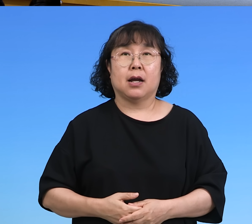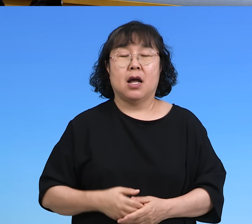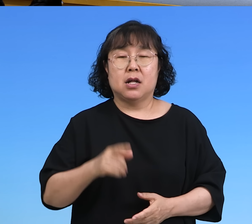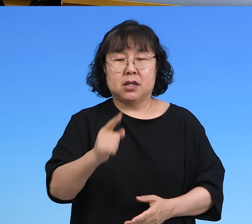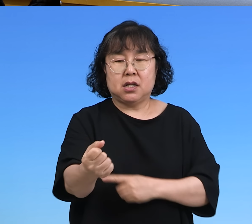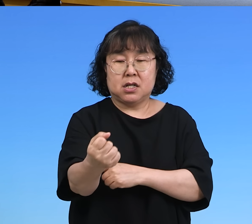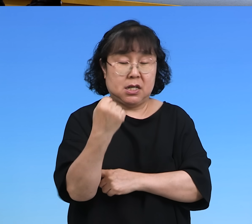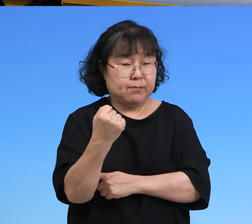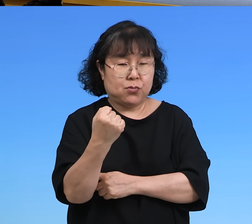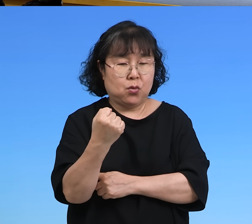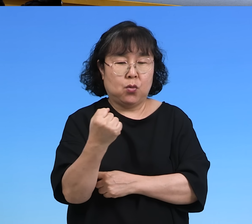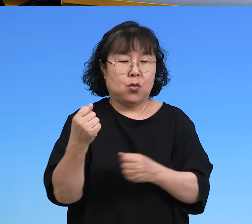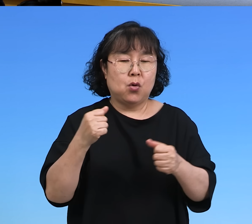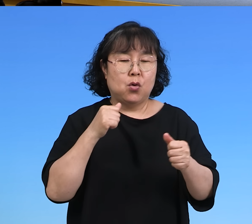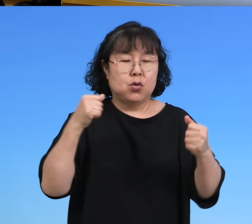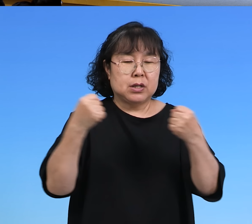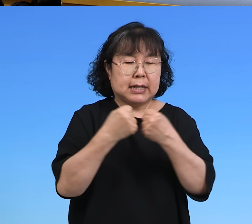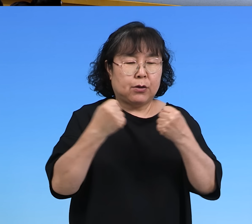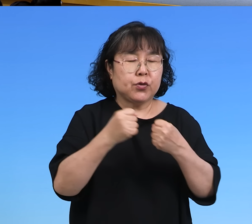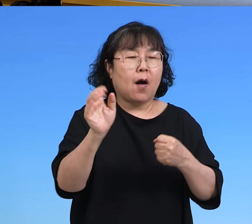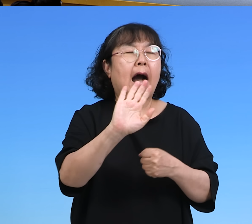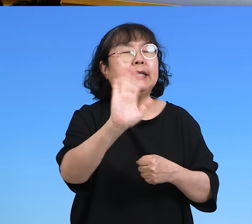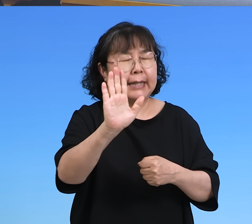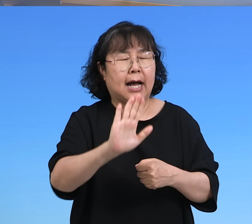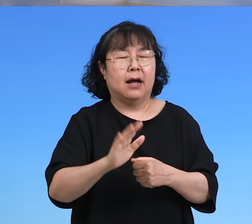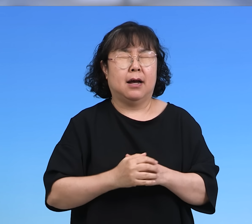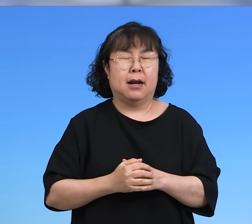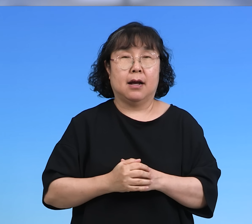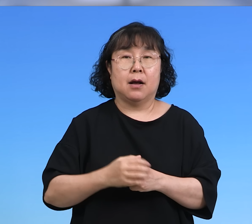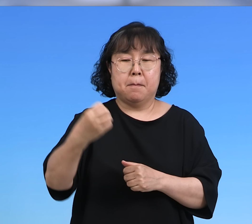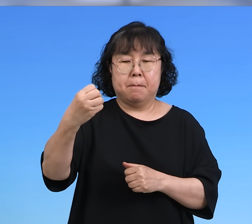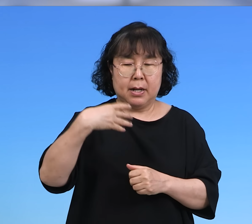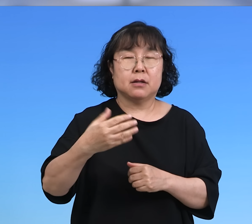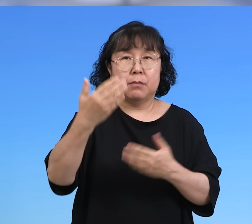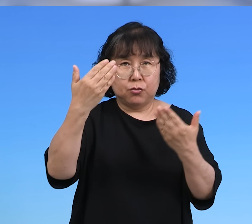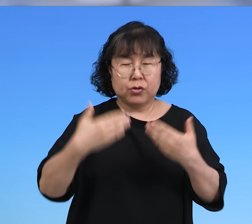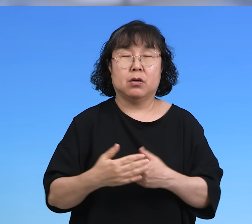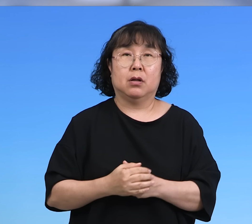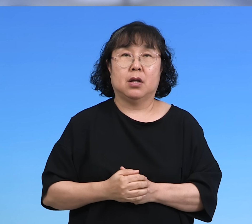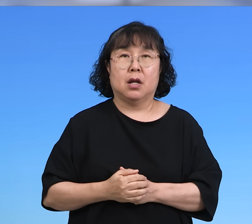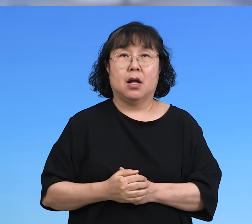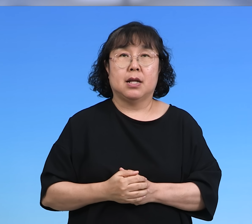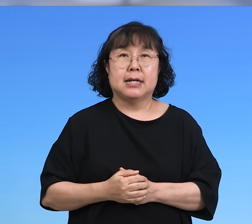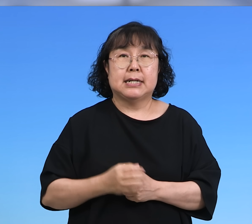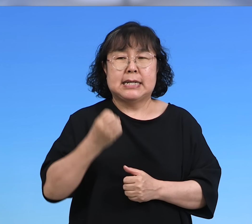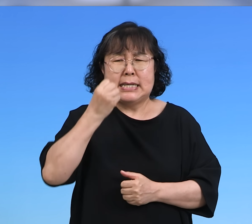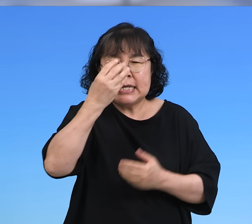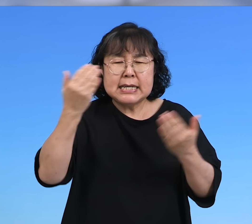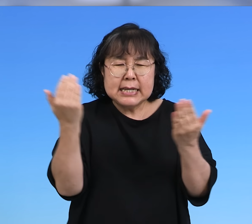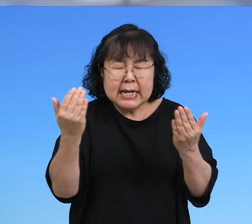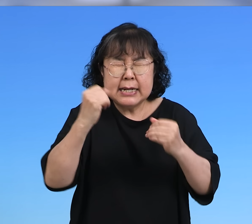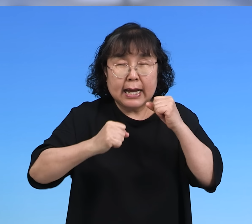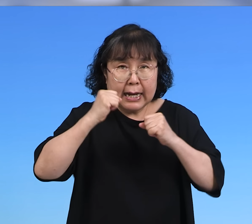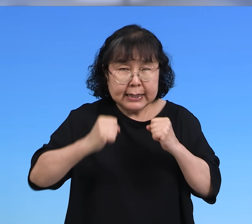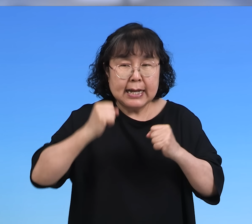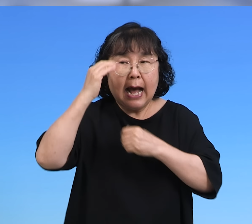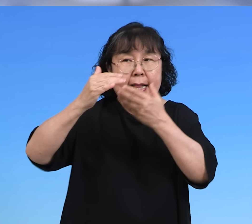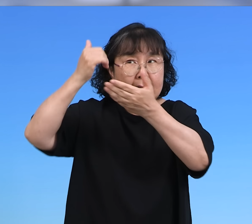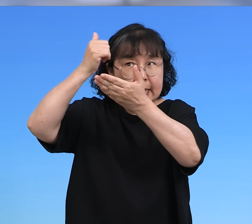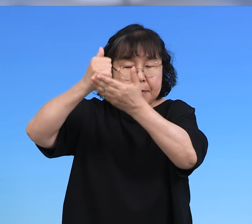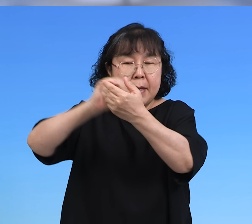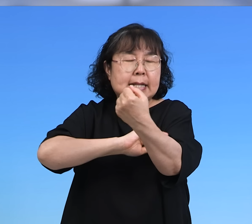실력으로 싸우는 거 아니야, 그 얘기잖아요. 그건 나의 기이한 일을 행하시는 여호와 하나님의 능력으로 하는